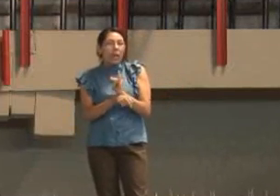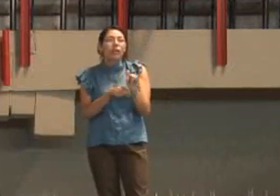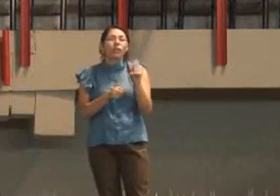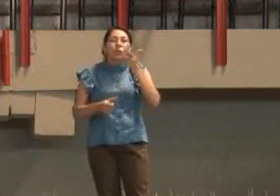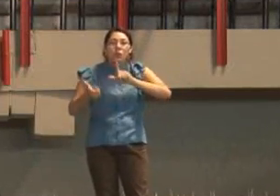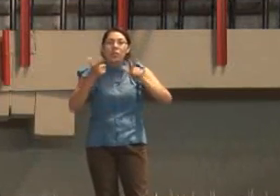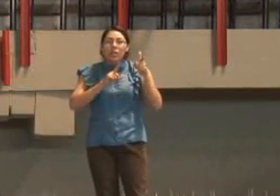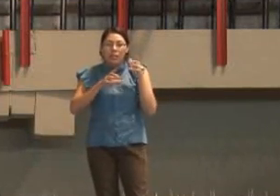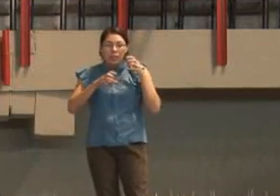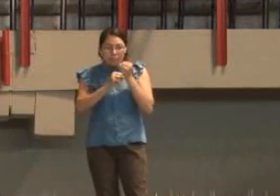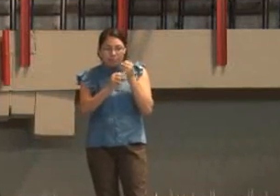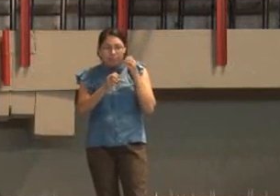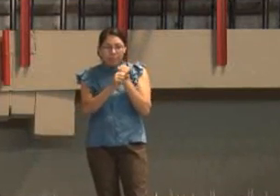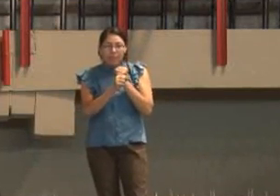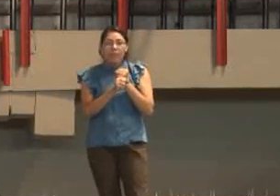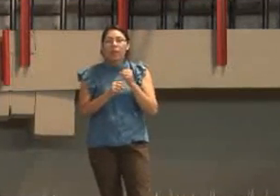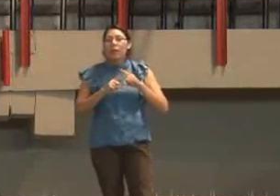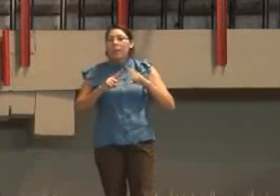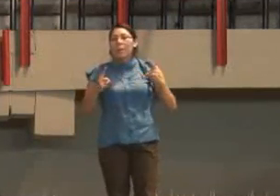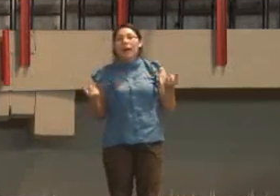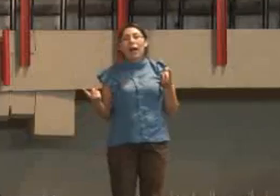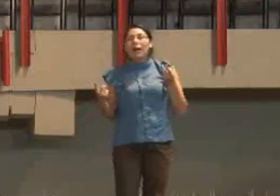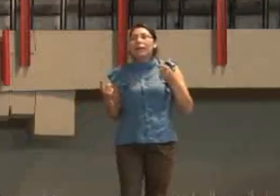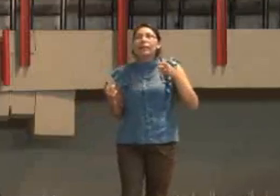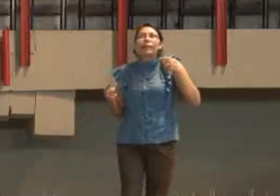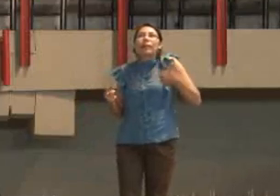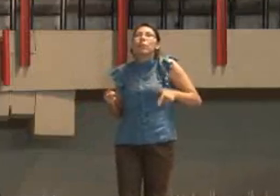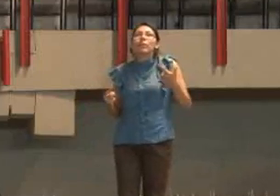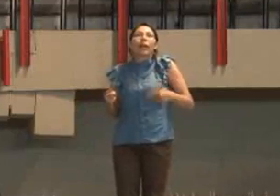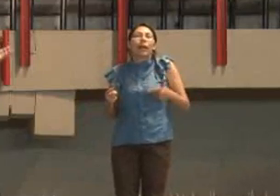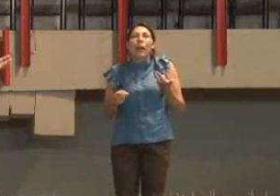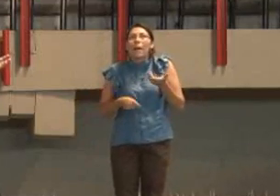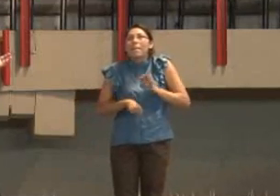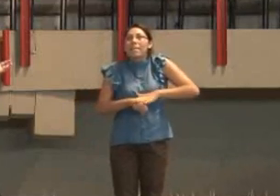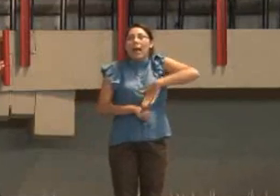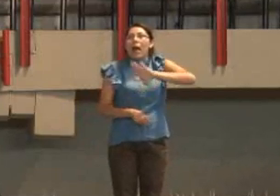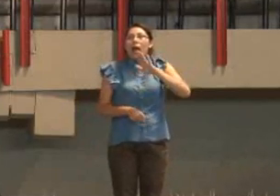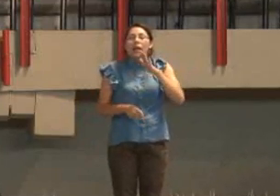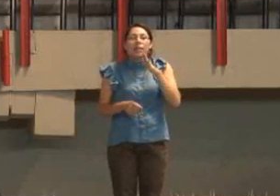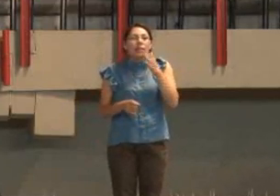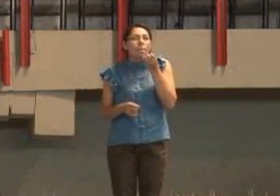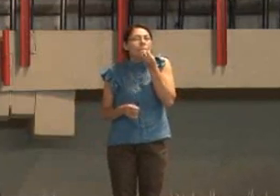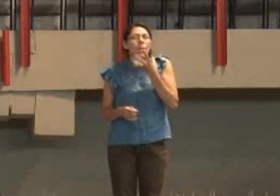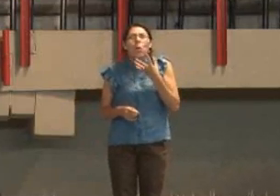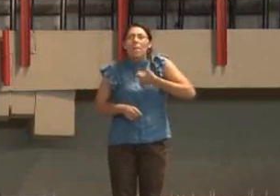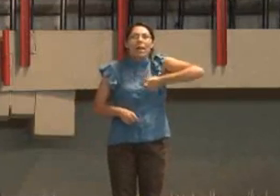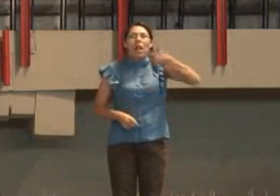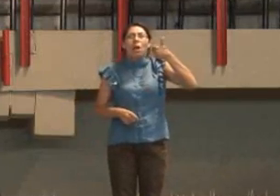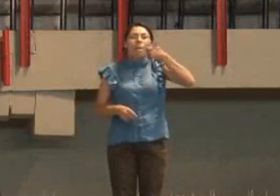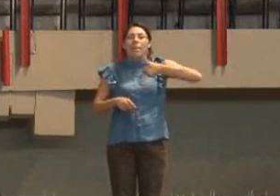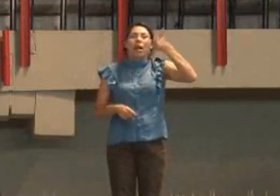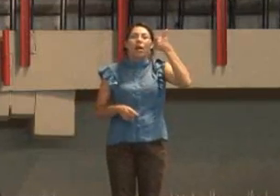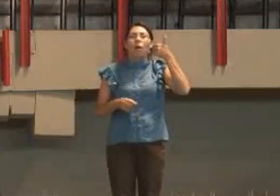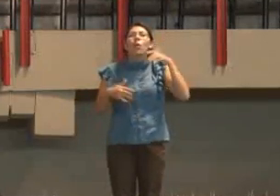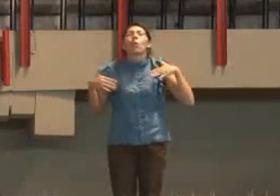fazer contagem. Não existe aquela técnica que é a melhor de todas, existe aquela que é mais